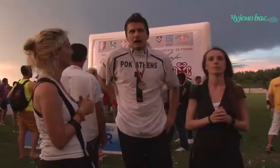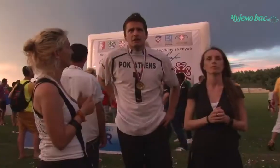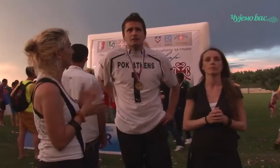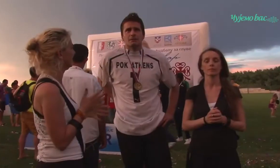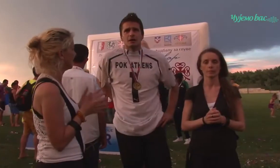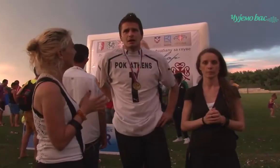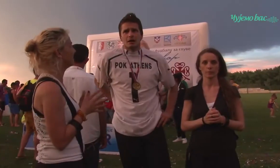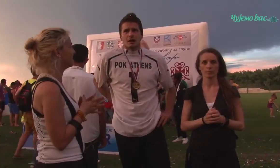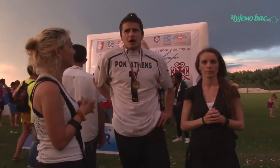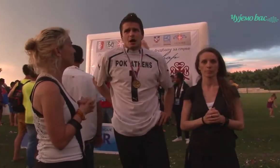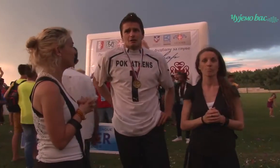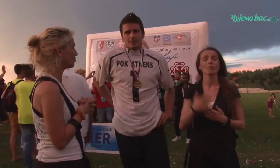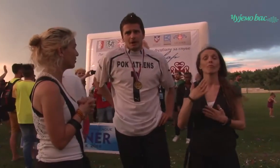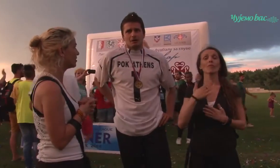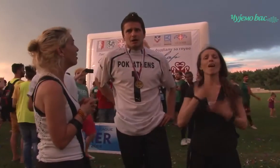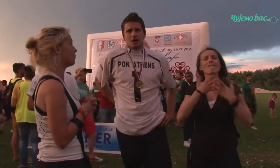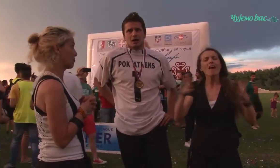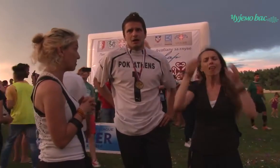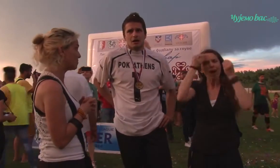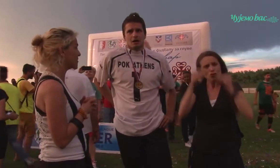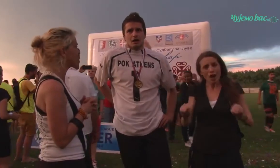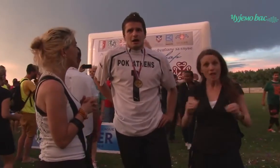Μεγάλη τιμή για μένα.